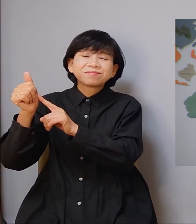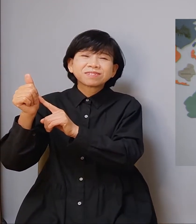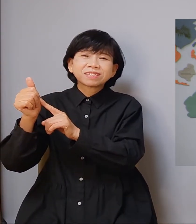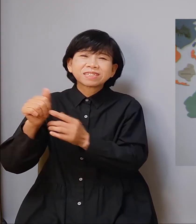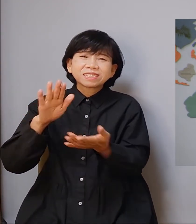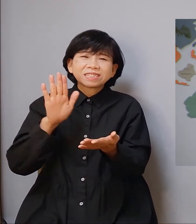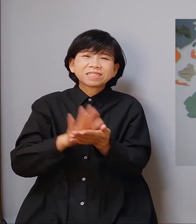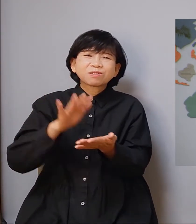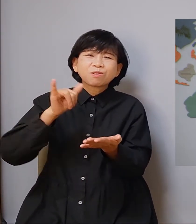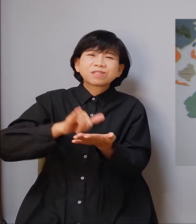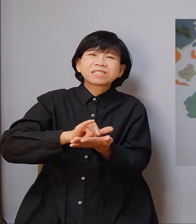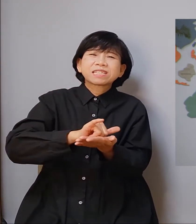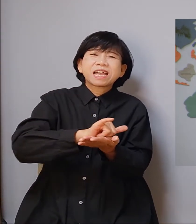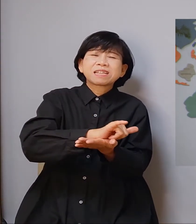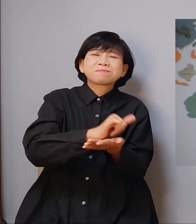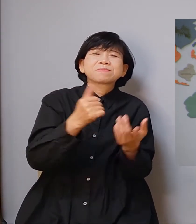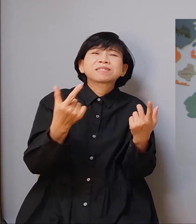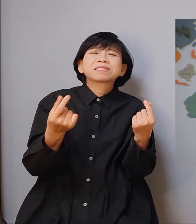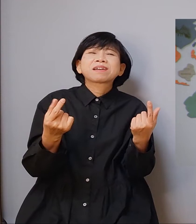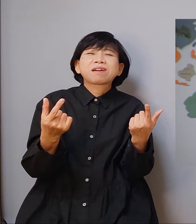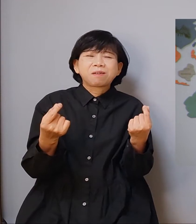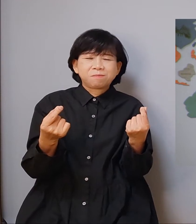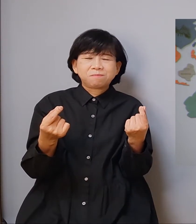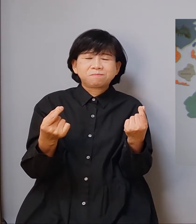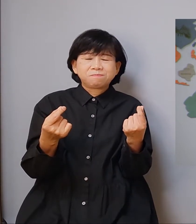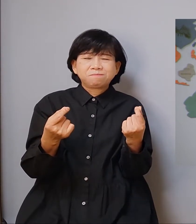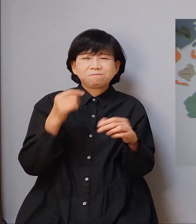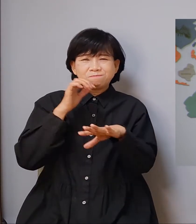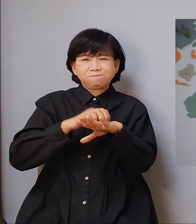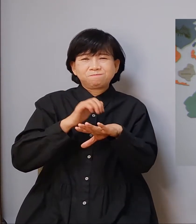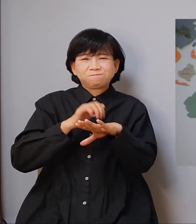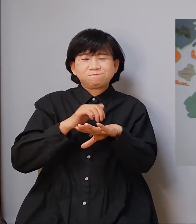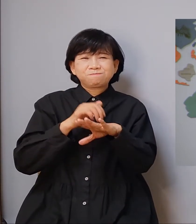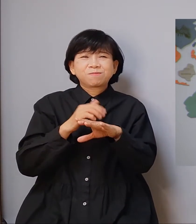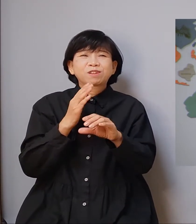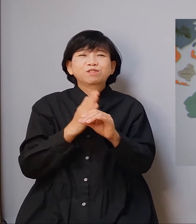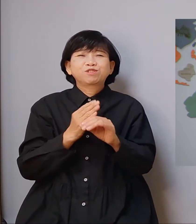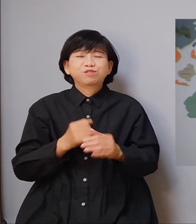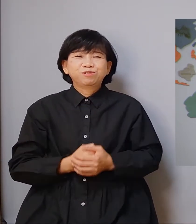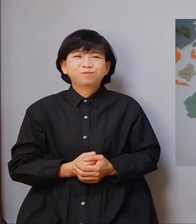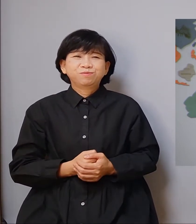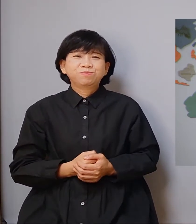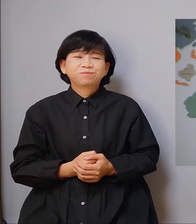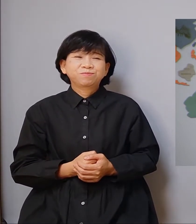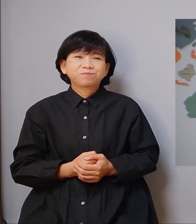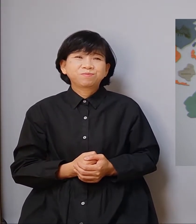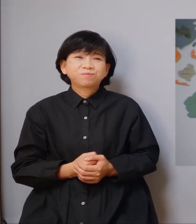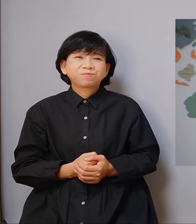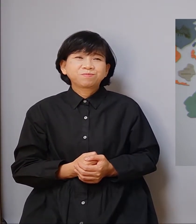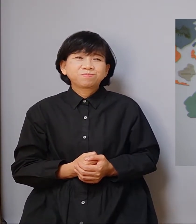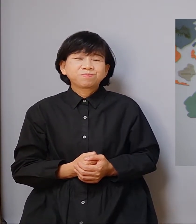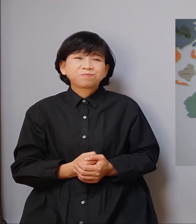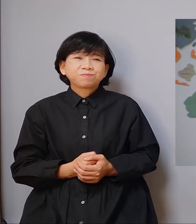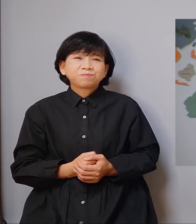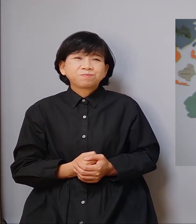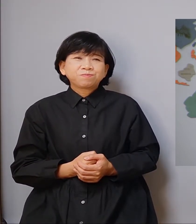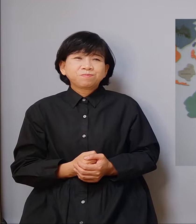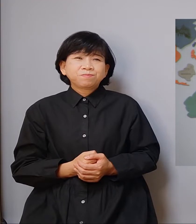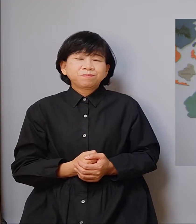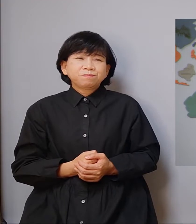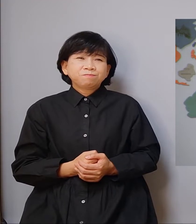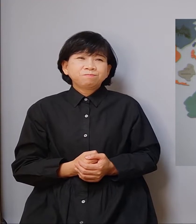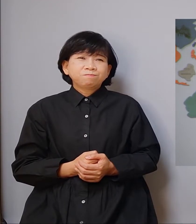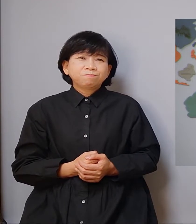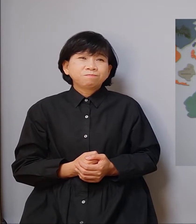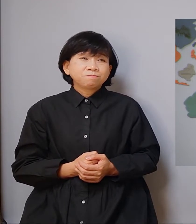있는 사막에서 요셉을 다듬어 가고 계시는 겁니다. 동물원에서 볼 수 있는 거대한 동물